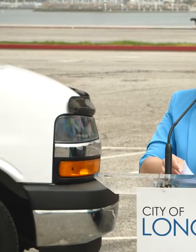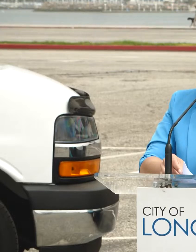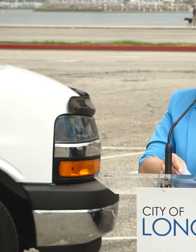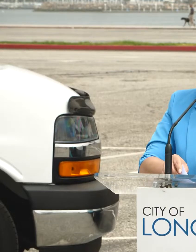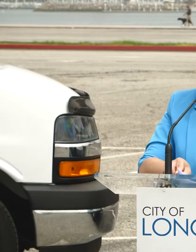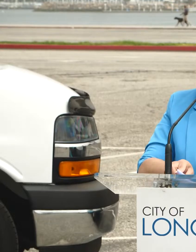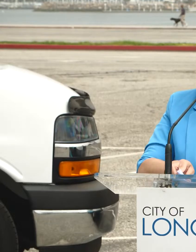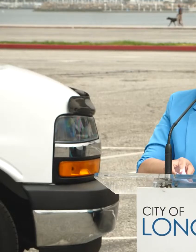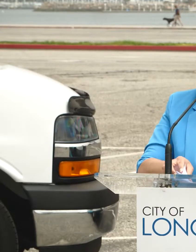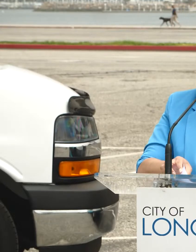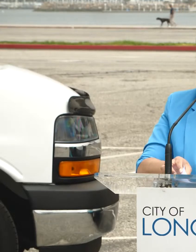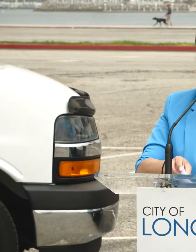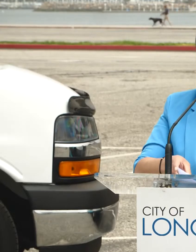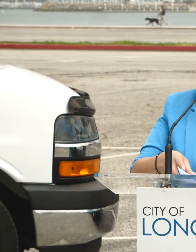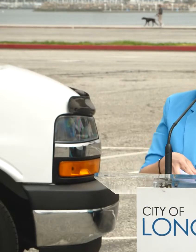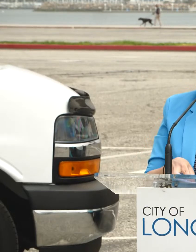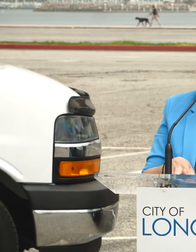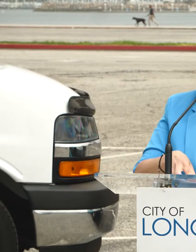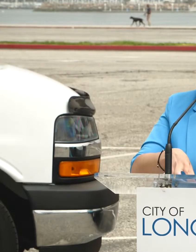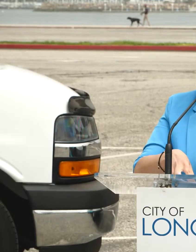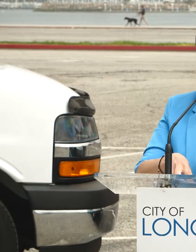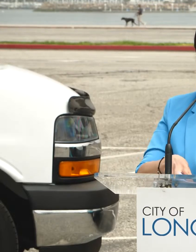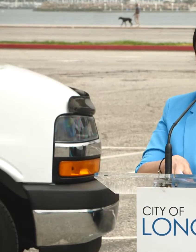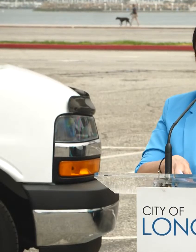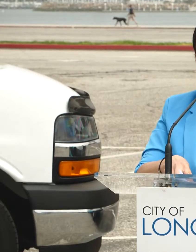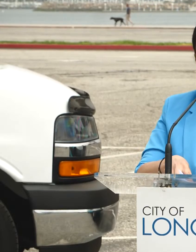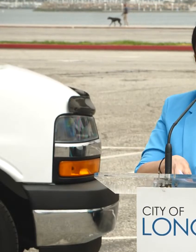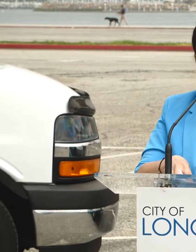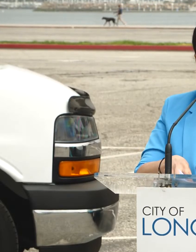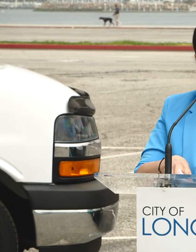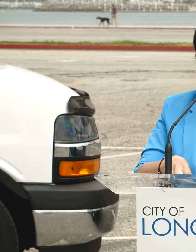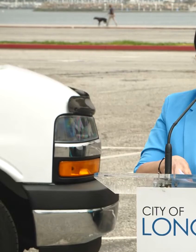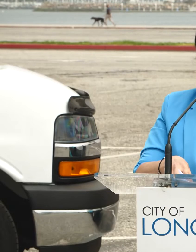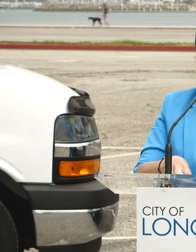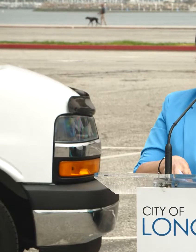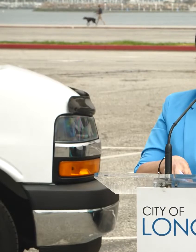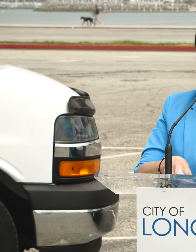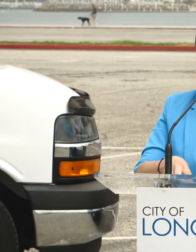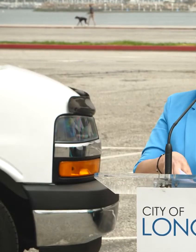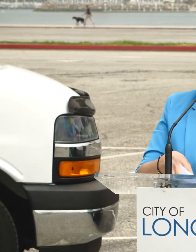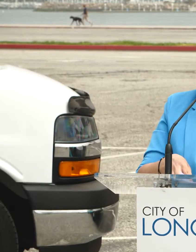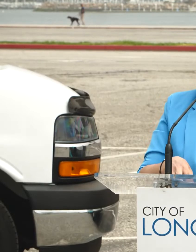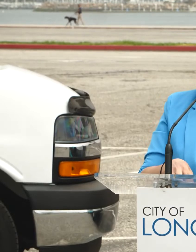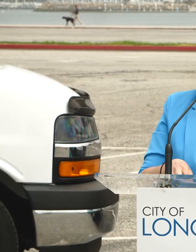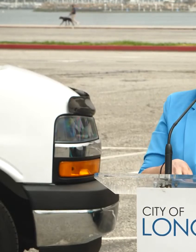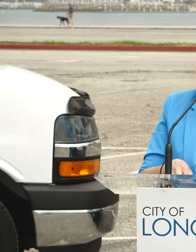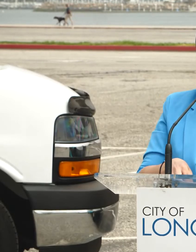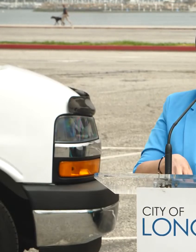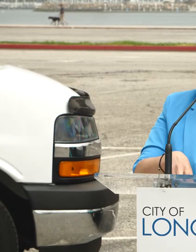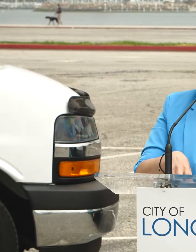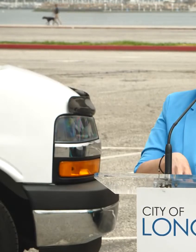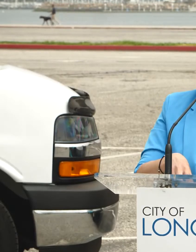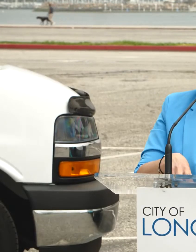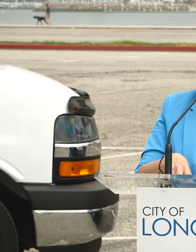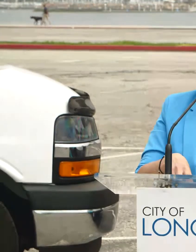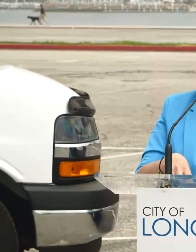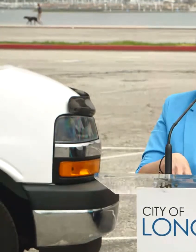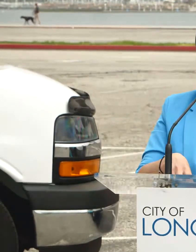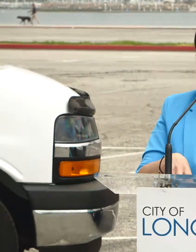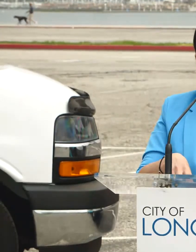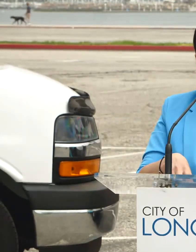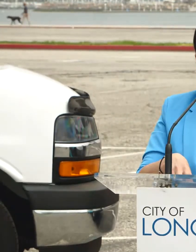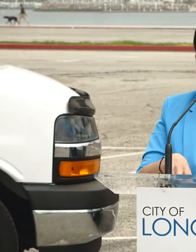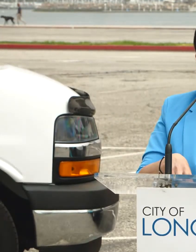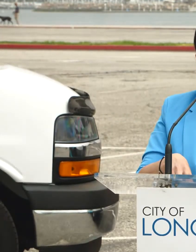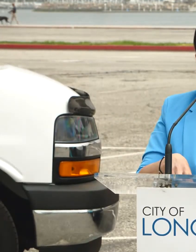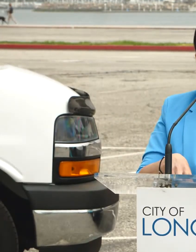personas a mudarse a una vivienda permanente lo más rápido posible. Durante mucho tiempo hemos mantenido un refugio